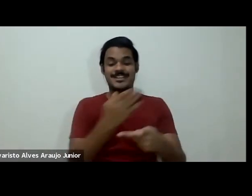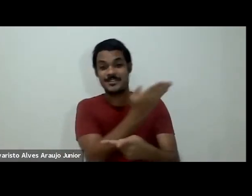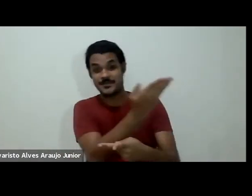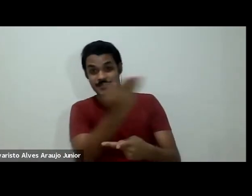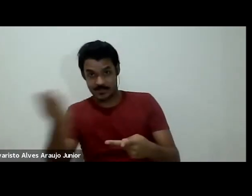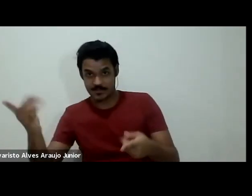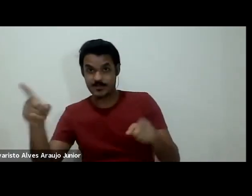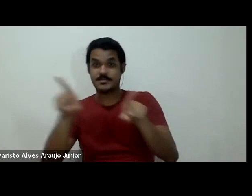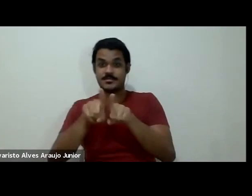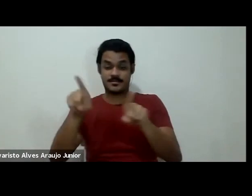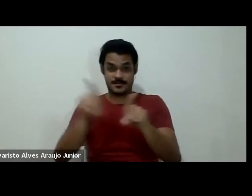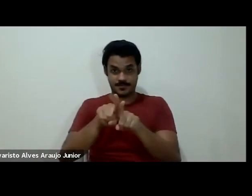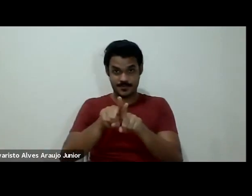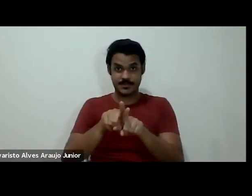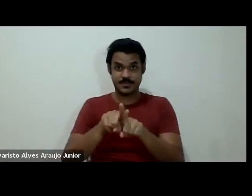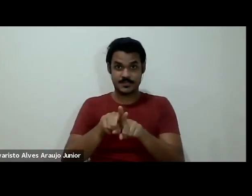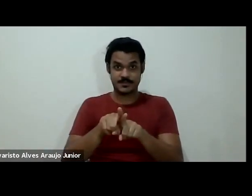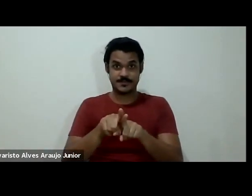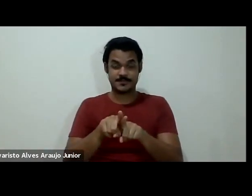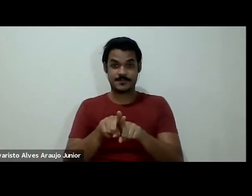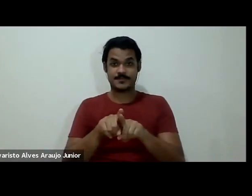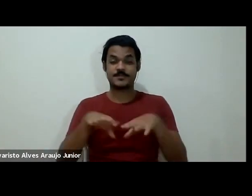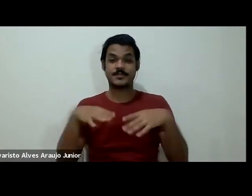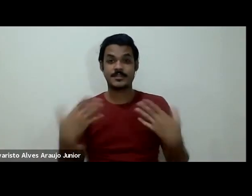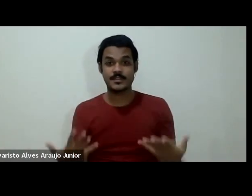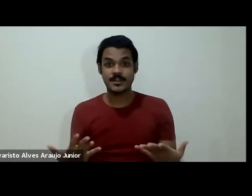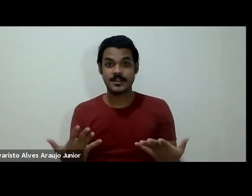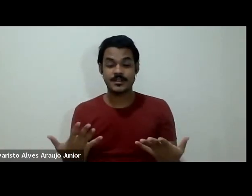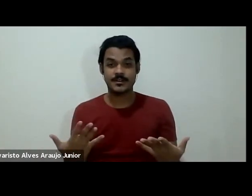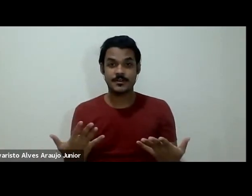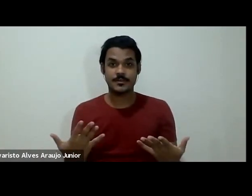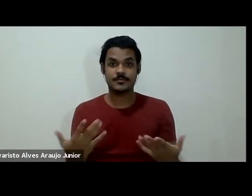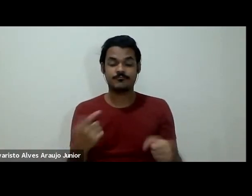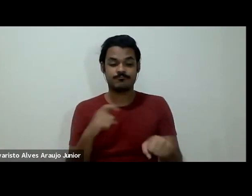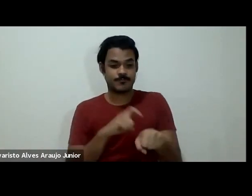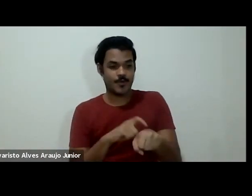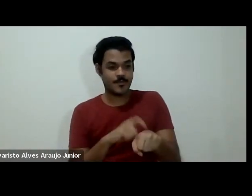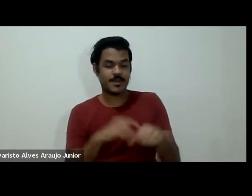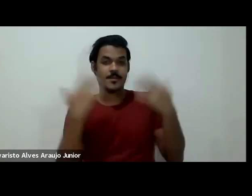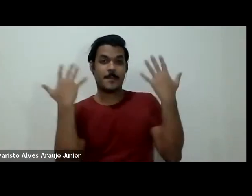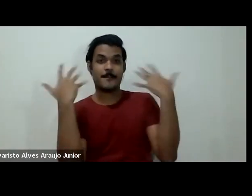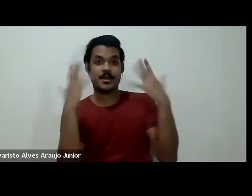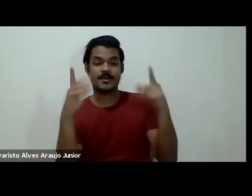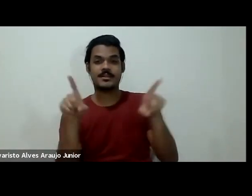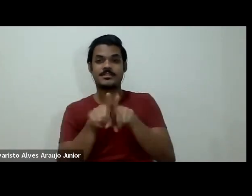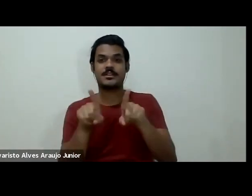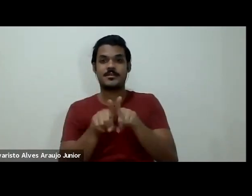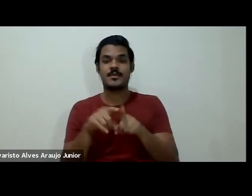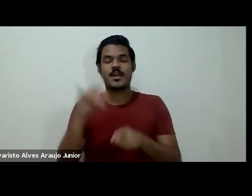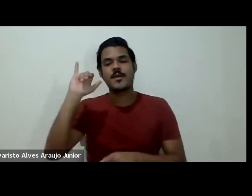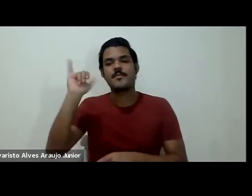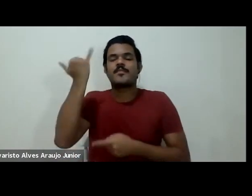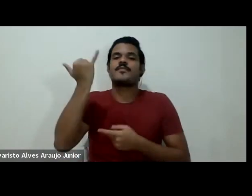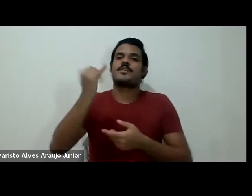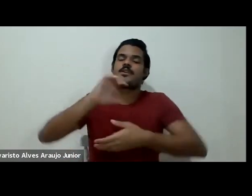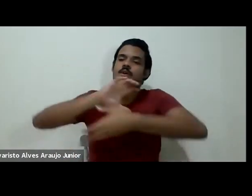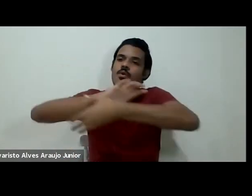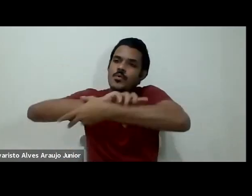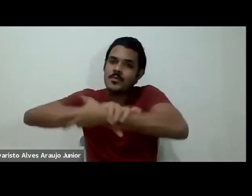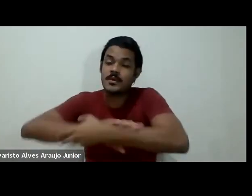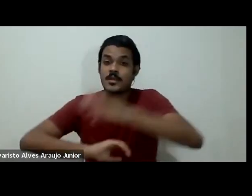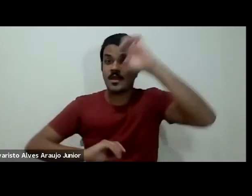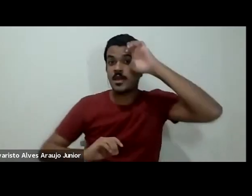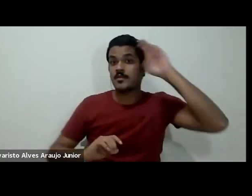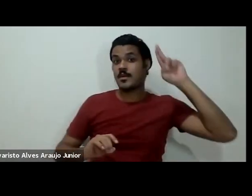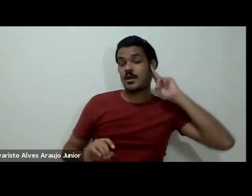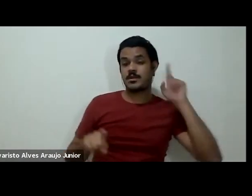e pesquisa. E assim, dessa forma, eu parabenizo e aproveito para cumprimentar Evaristo,